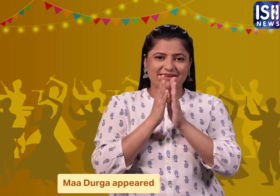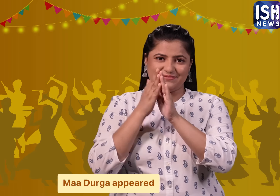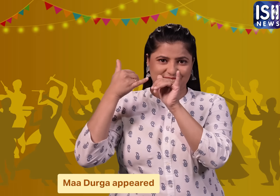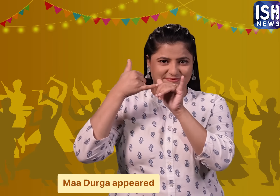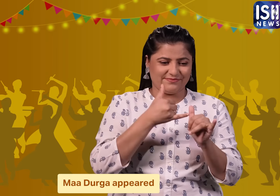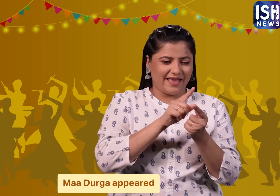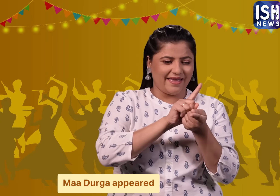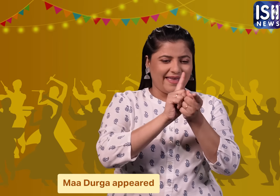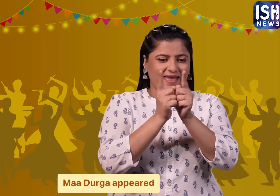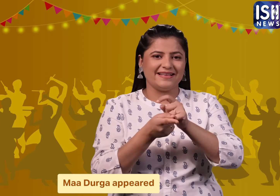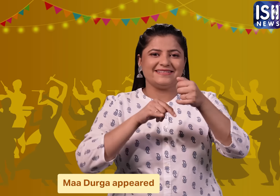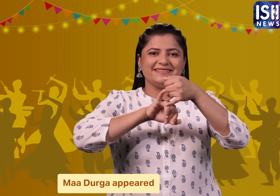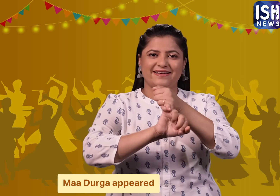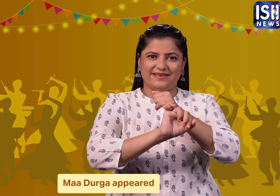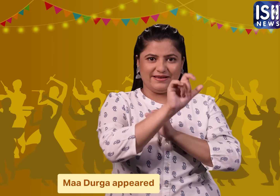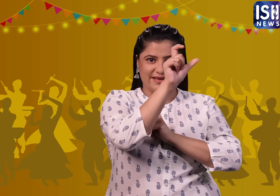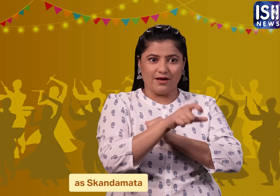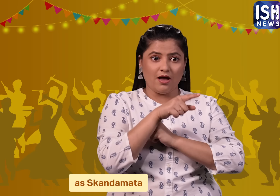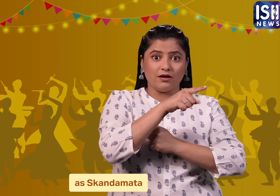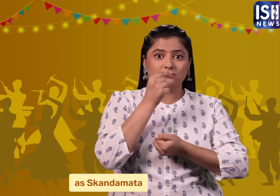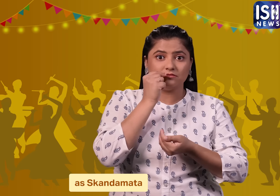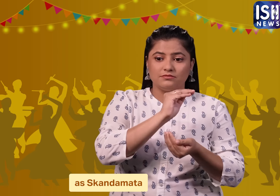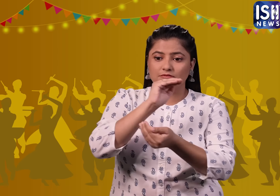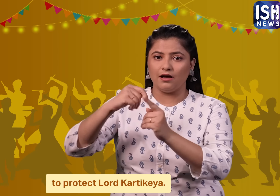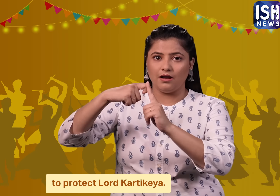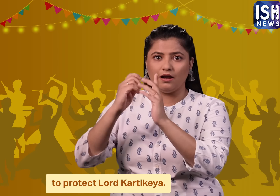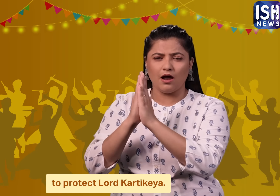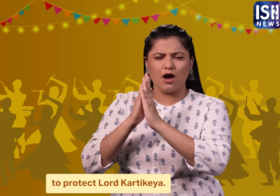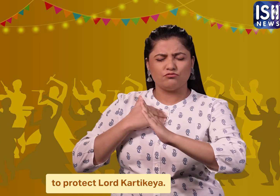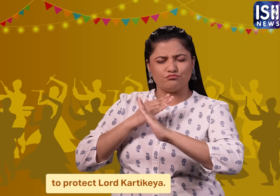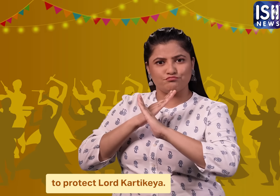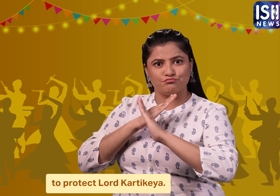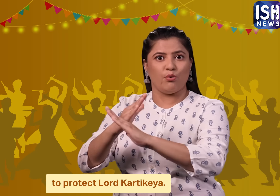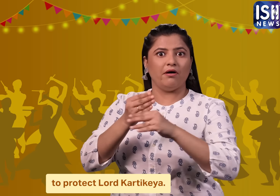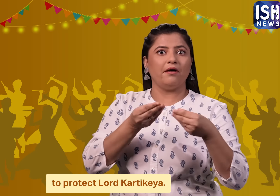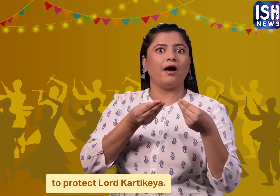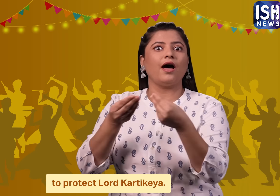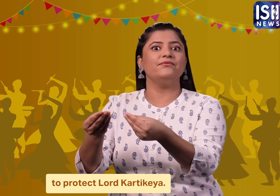भगवान कार्तिकेय की रक्षा के लिए माँ दुर्गा स्कंद माता के रूप में प्रकट हुई।